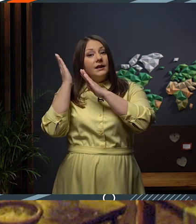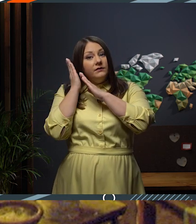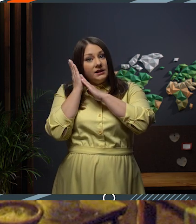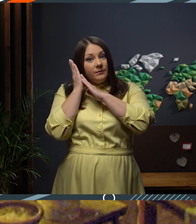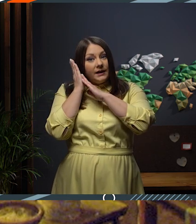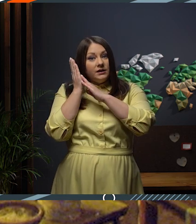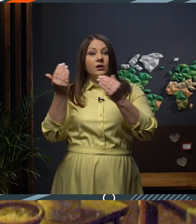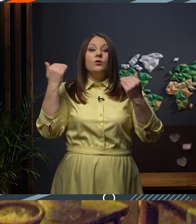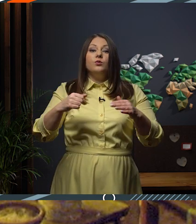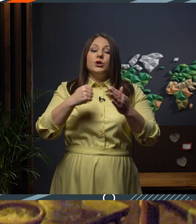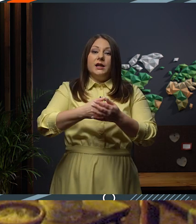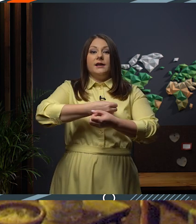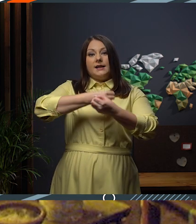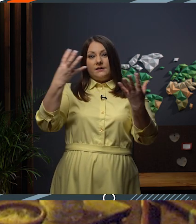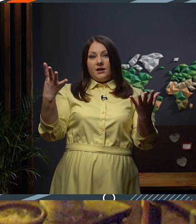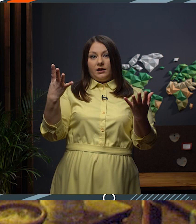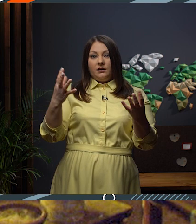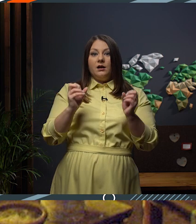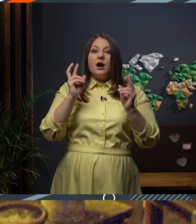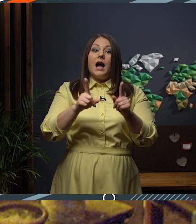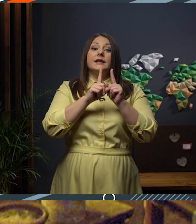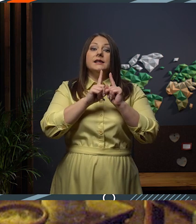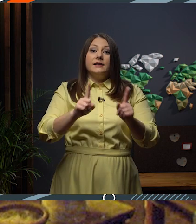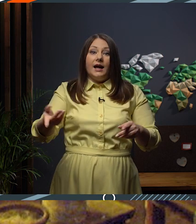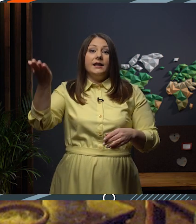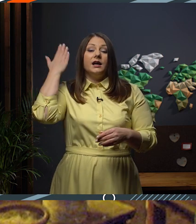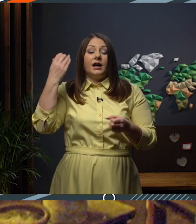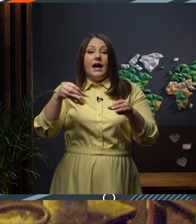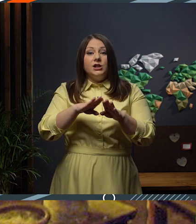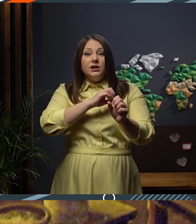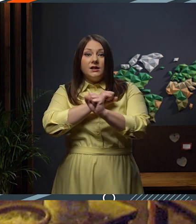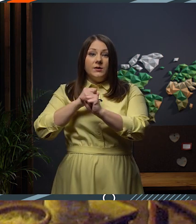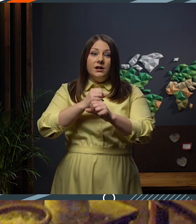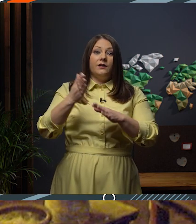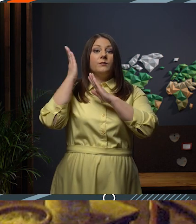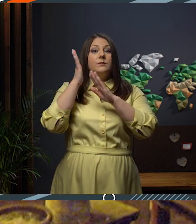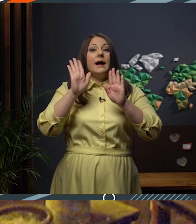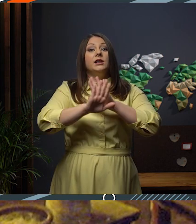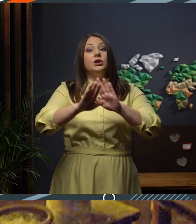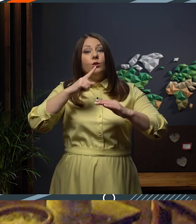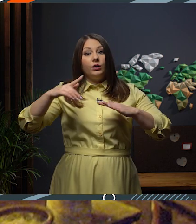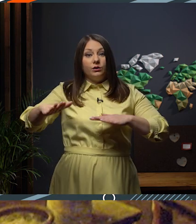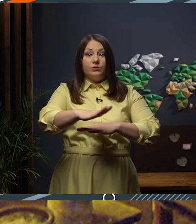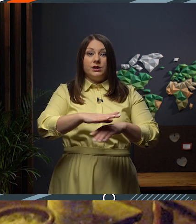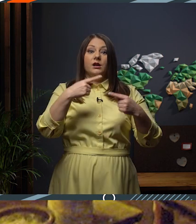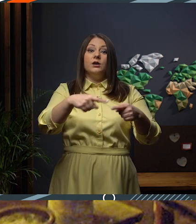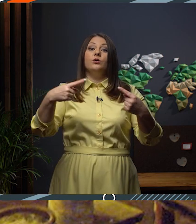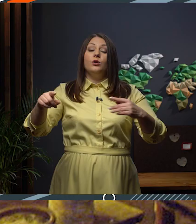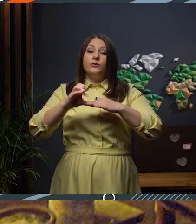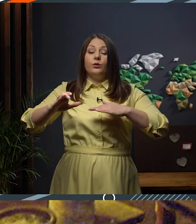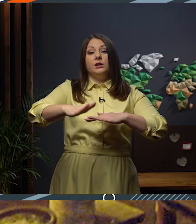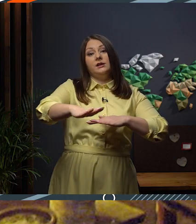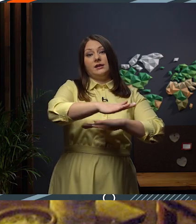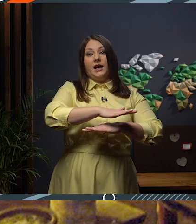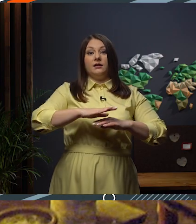опять укладывались спать, уже до рассвета. Как ни странно, раньше так с перерывом спали не только на Руси, но